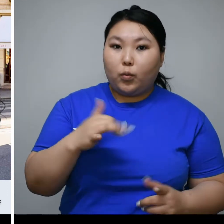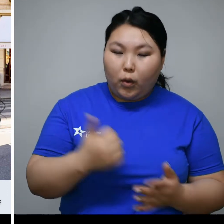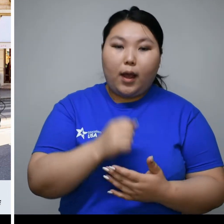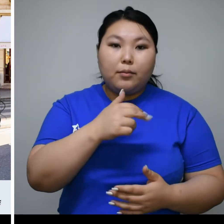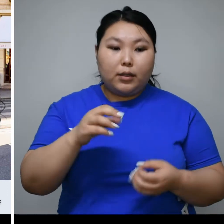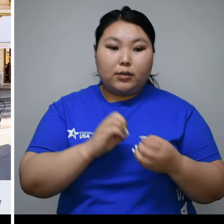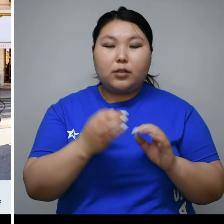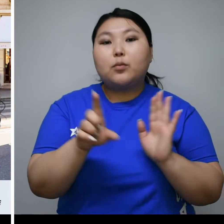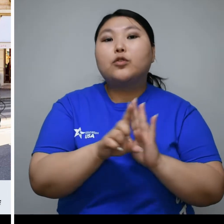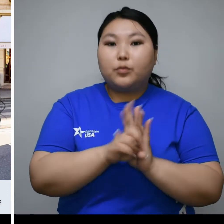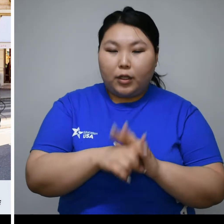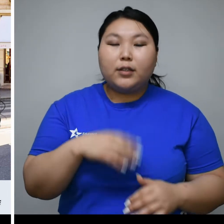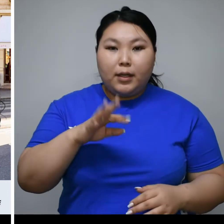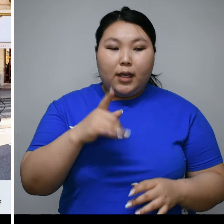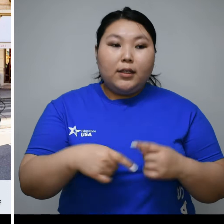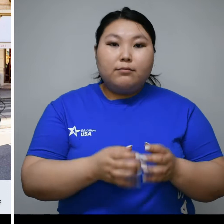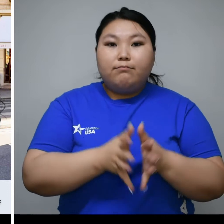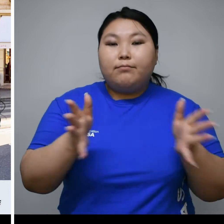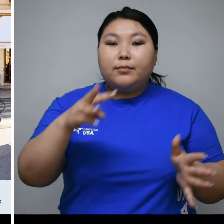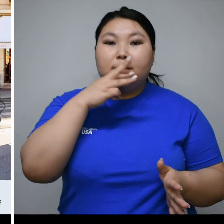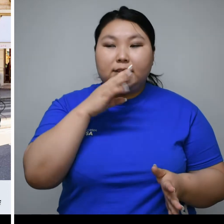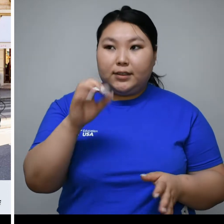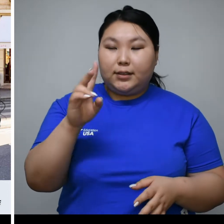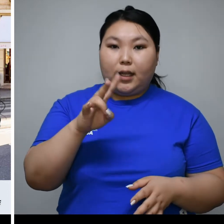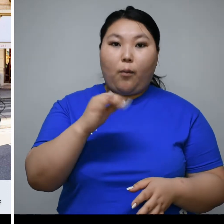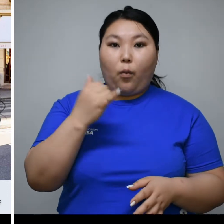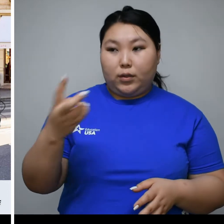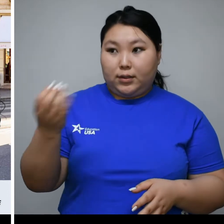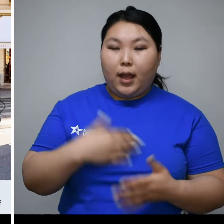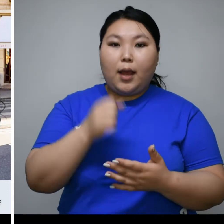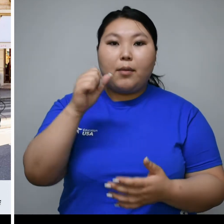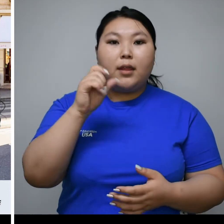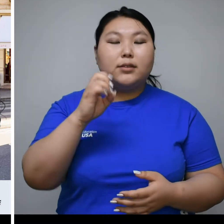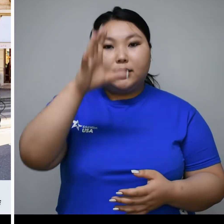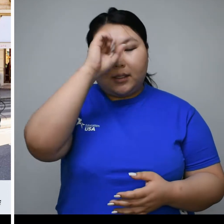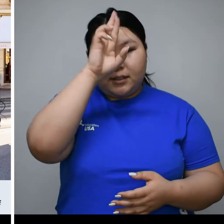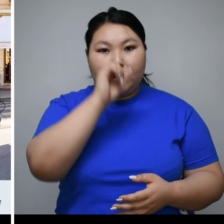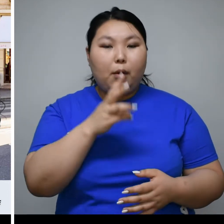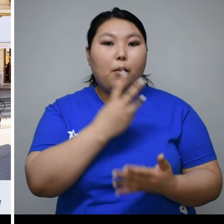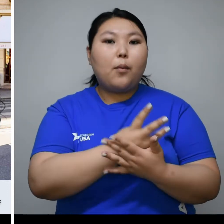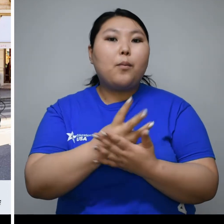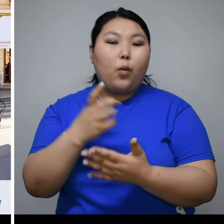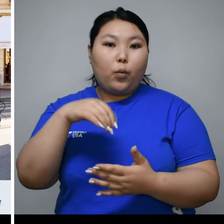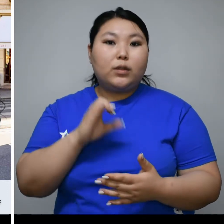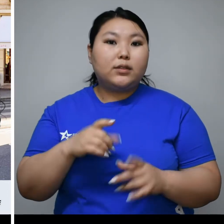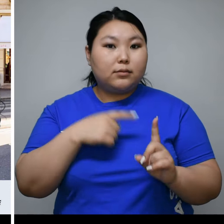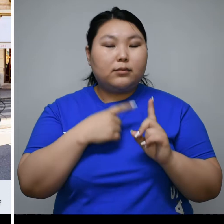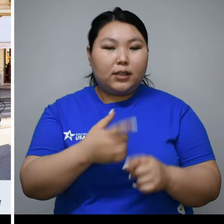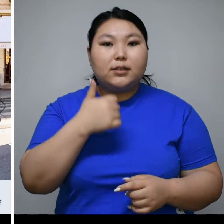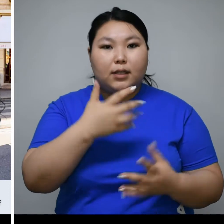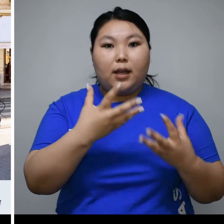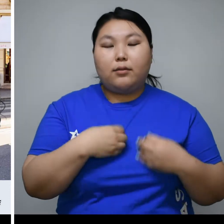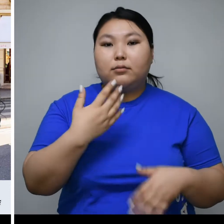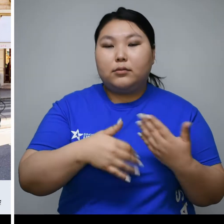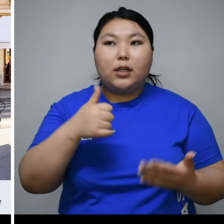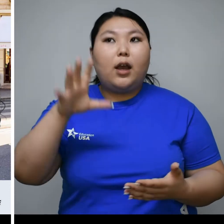уу apply хийх юм боломжтой. Тэгэхээр яг дэлгэрэнгүй мэдээллийн сайн намууны хэлснээр Америкийн элчин сайдын яамны веб хуудсан дээрээс бас